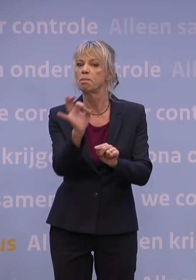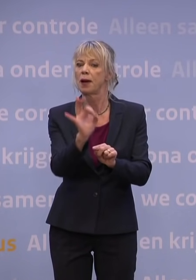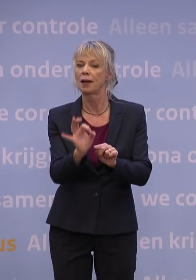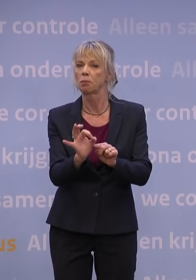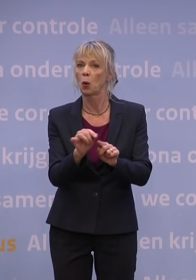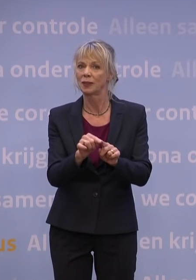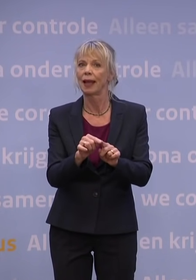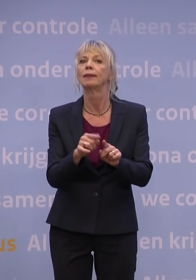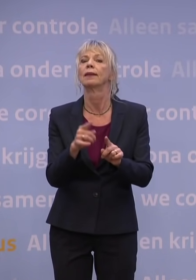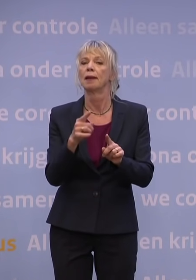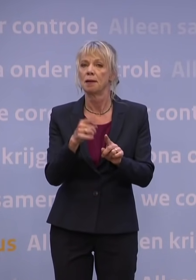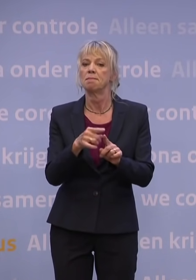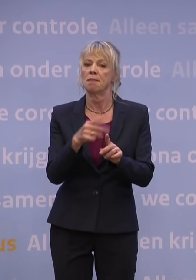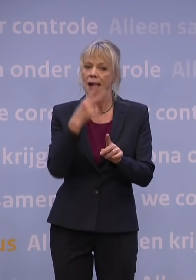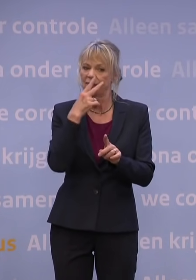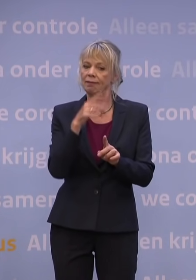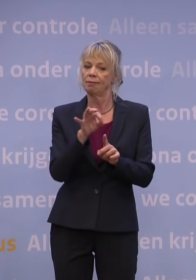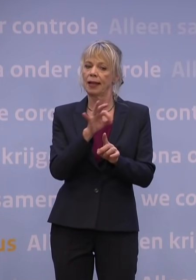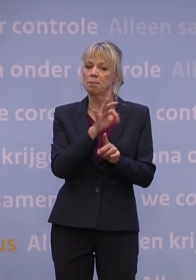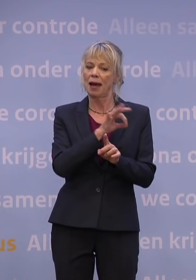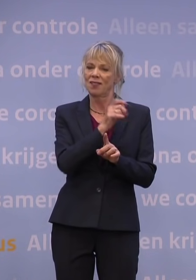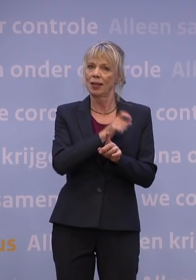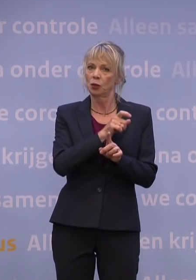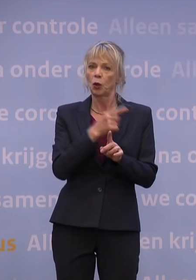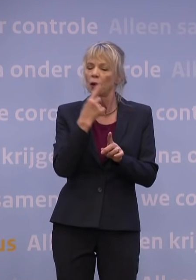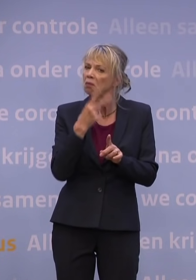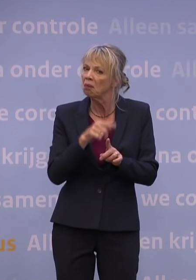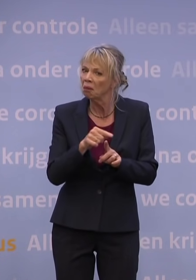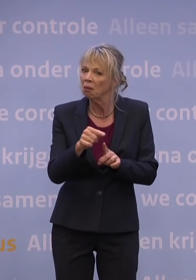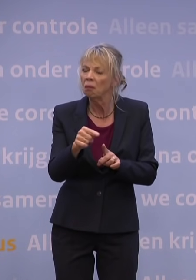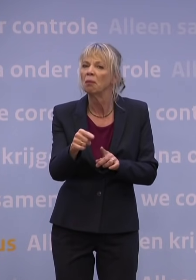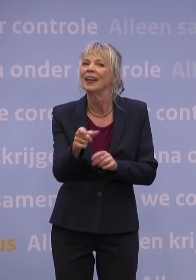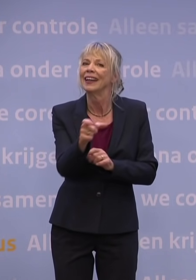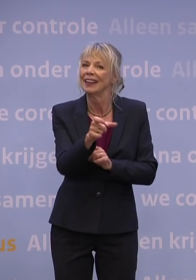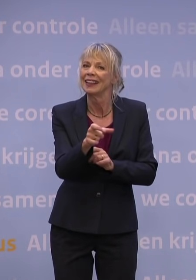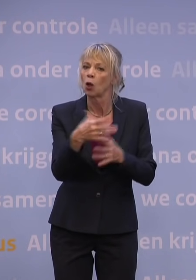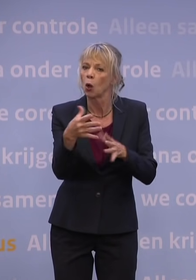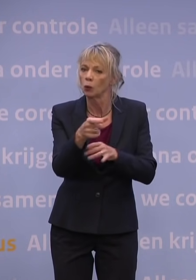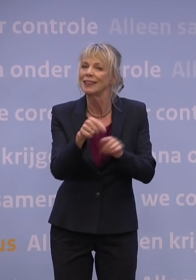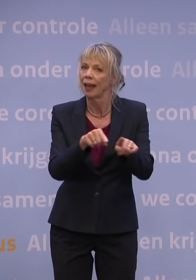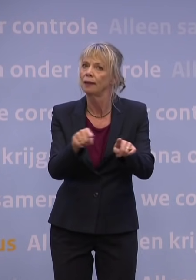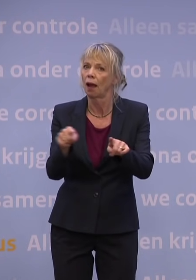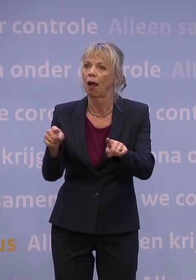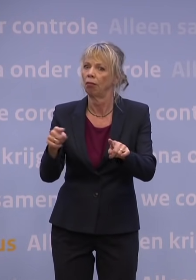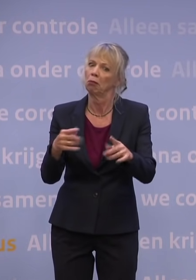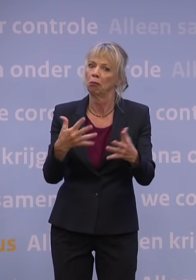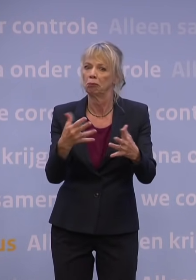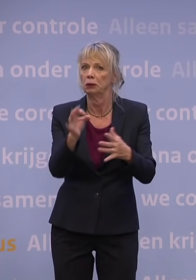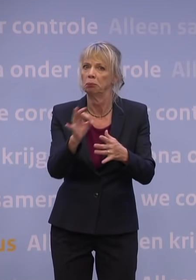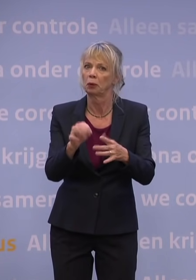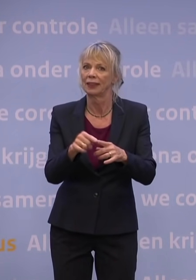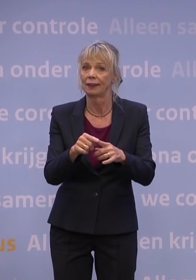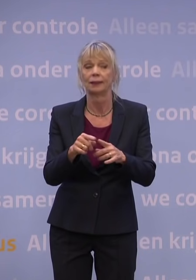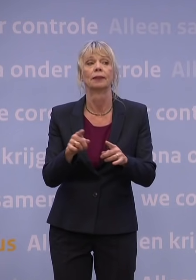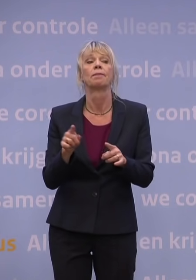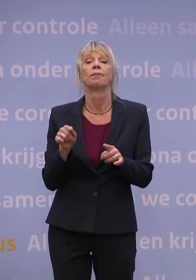kijkt altijd een paar weken terug. Dus de aanname van het RIVM is dat hij in de grote steden al tegen de 10% zou kunnen zijn. We hebben nog steeds rond de